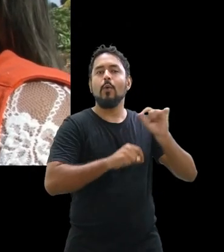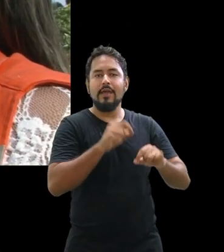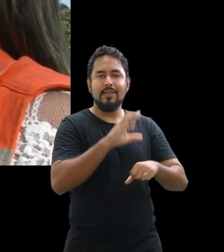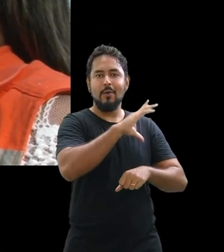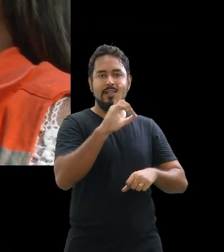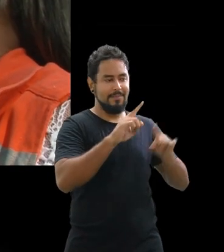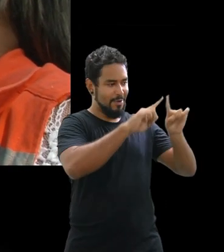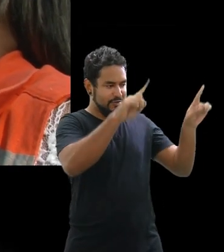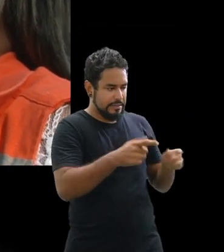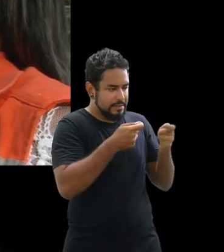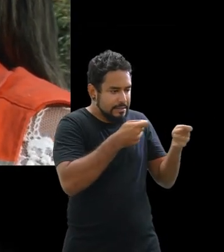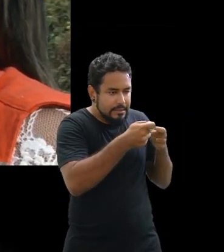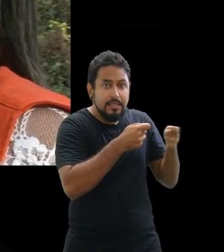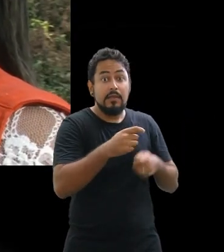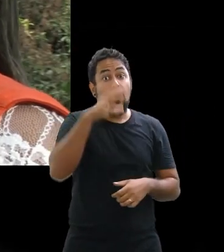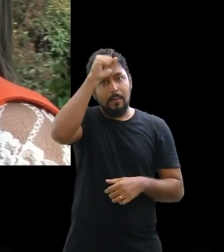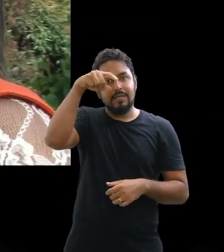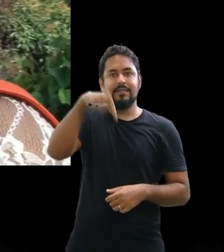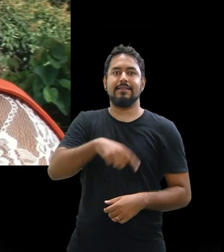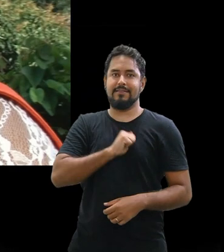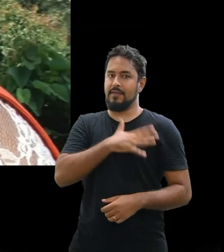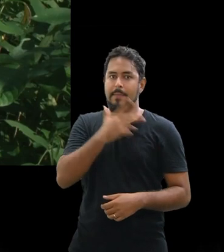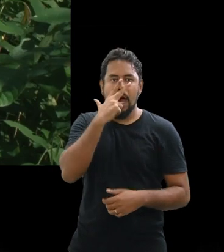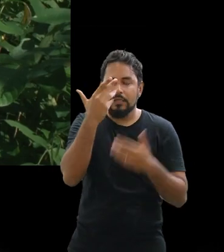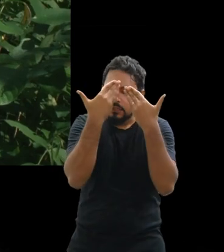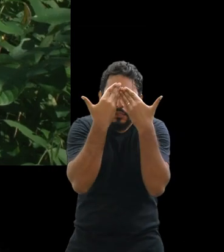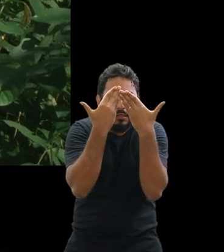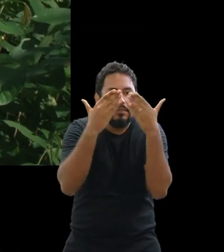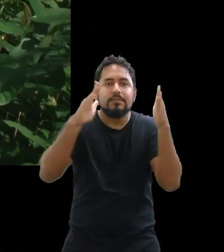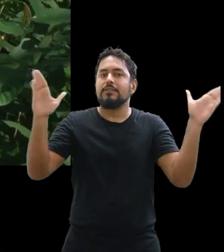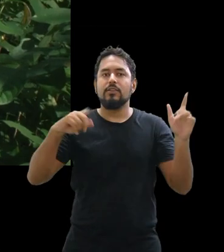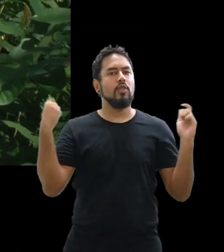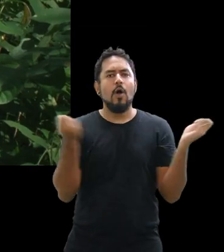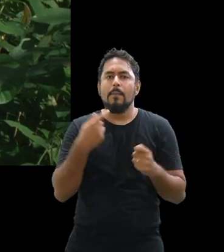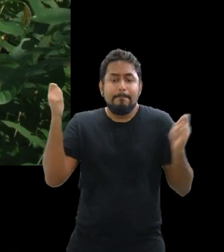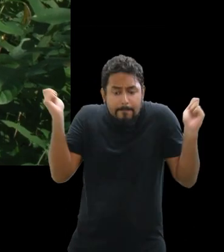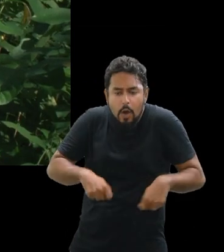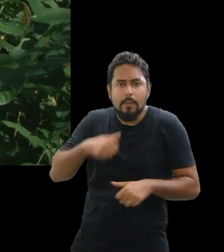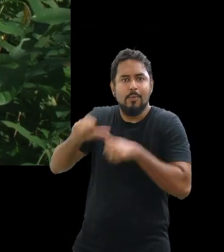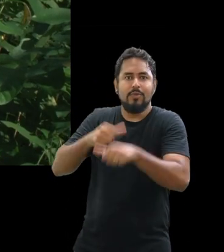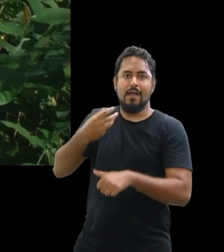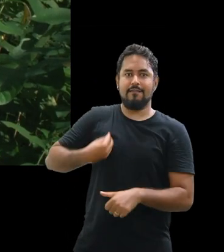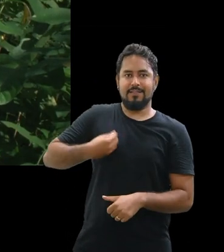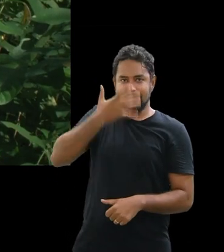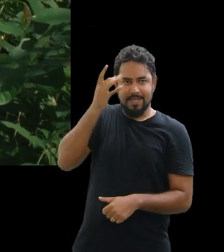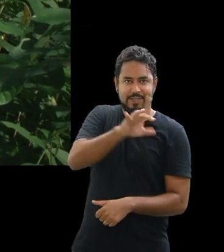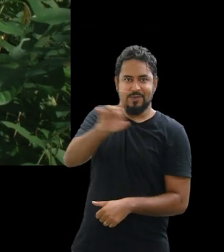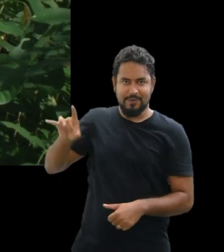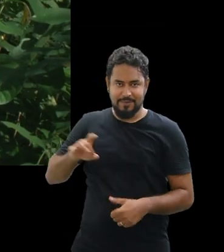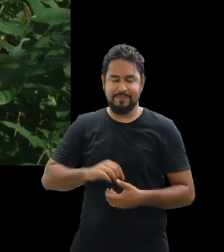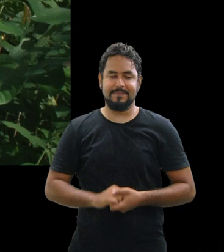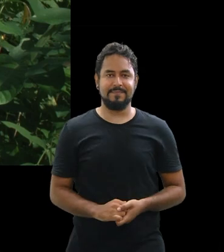E tudo isso eu aprendi aqui. É como se tivesse tirado uma venda dos meus olhos. A gente é capaz de mudar a vida das pessoas com coisas que a gente aprendeu aqui.